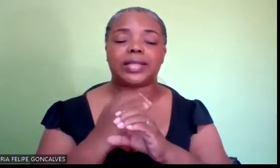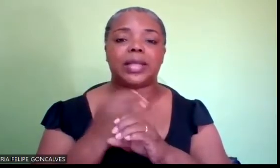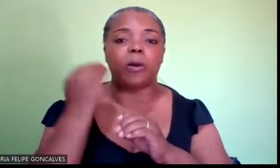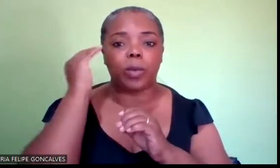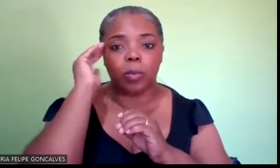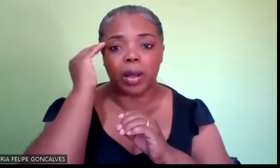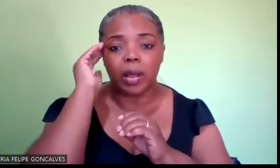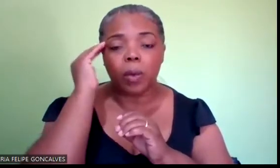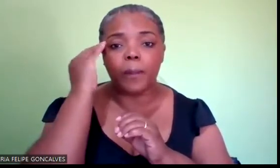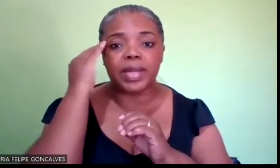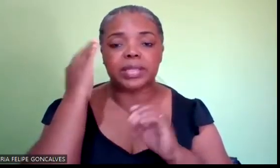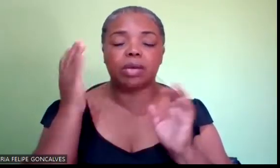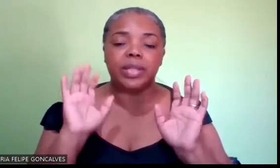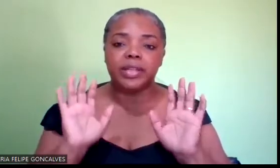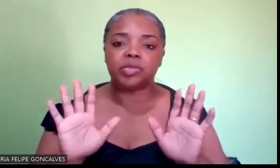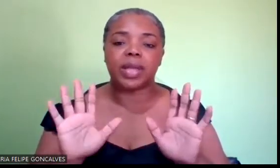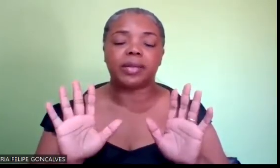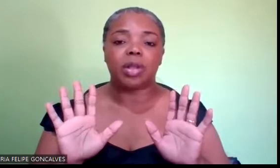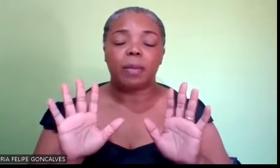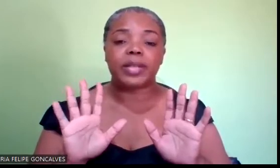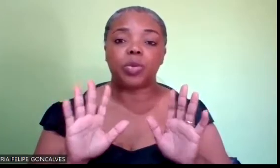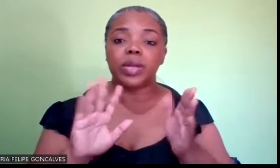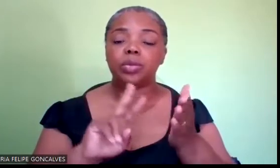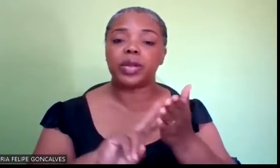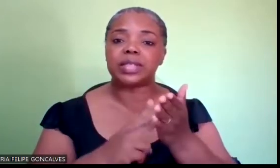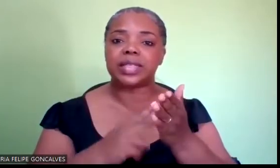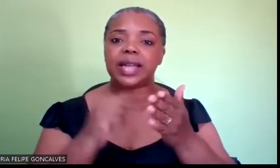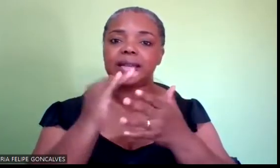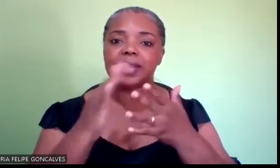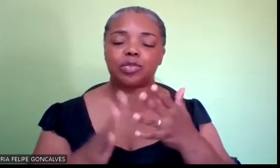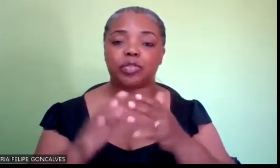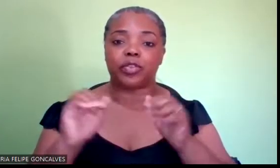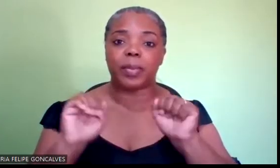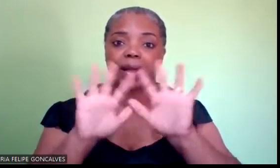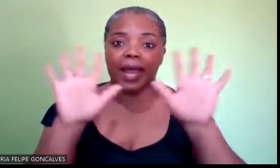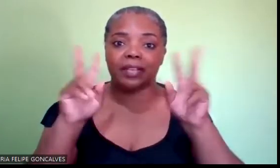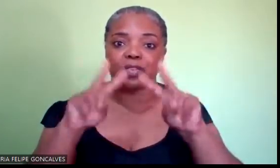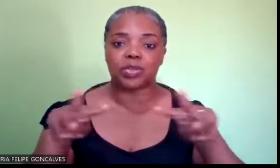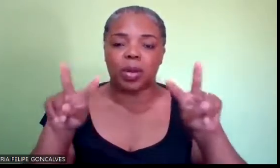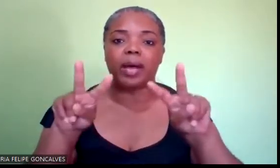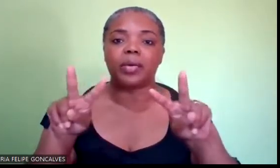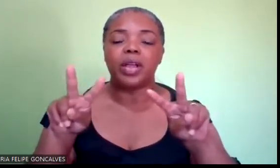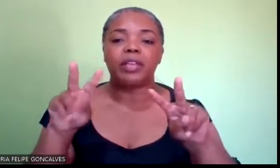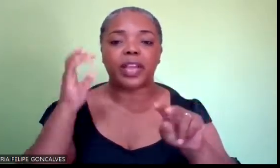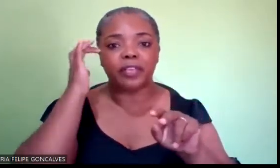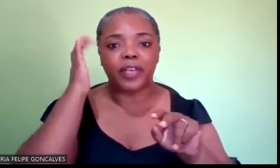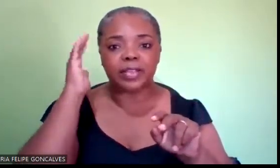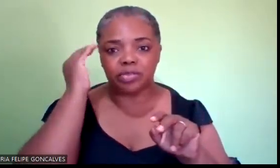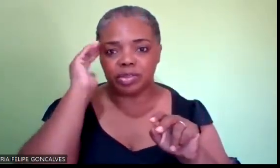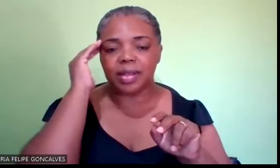comunicação, uma compreensão e entendimento. Mas quando eu sinalizo de forma clara, visual, fica fácil de